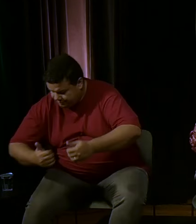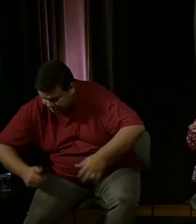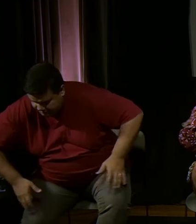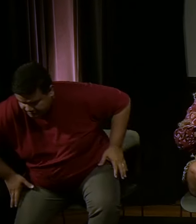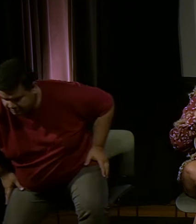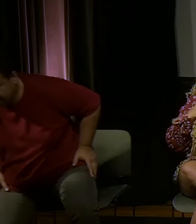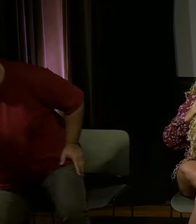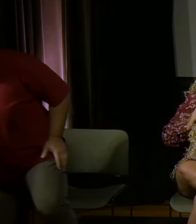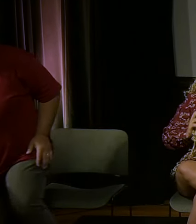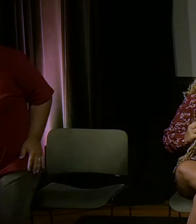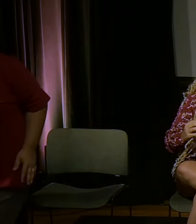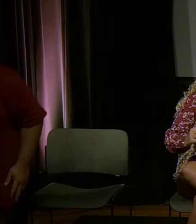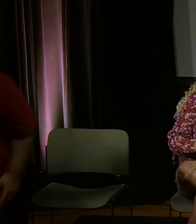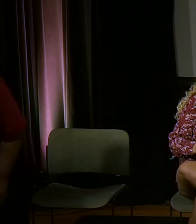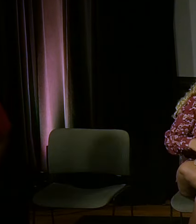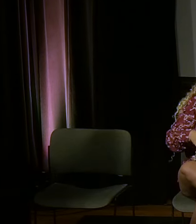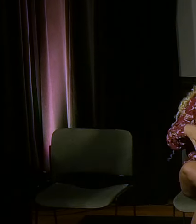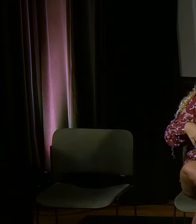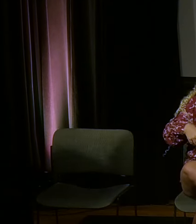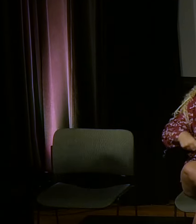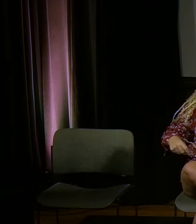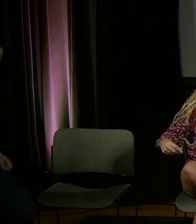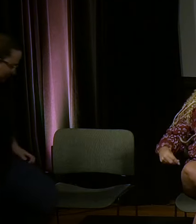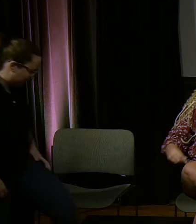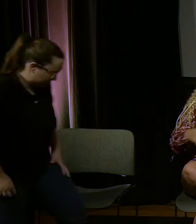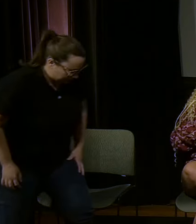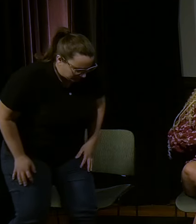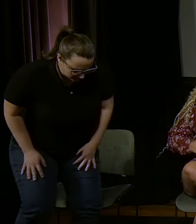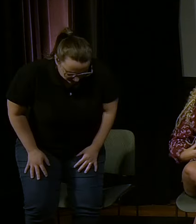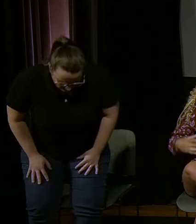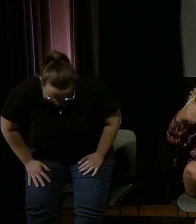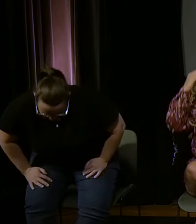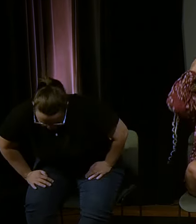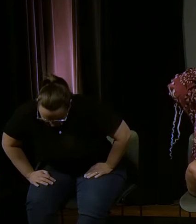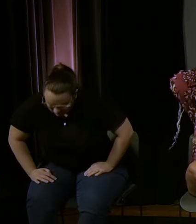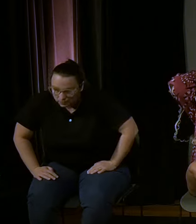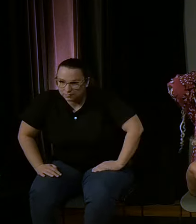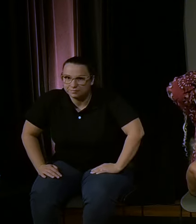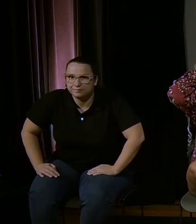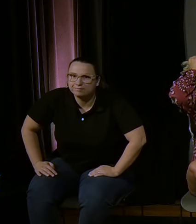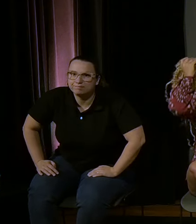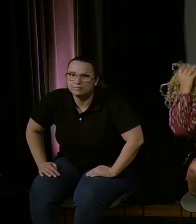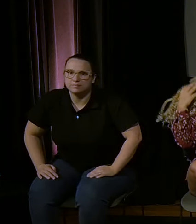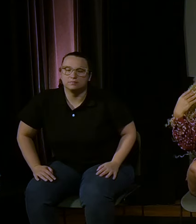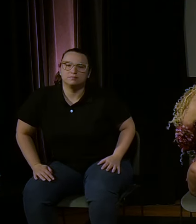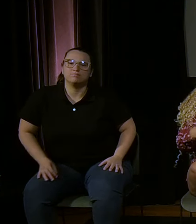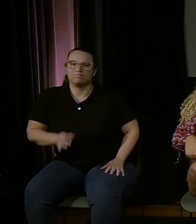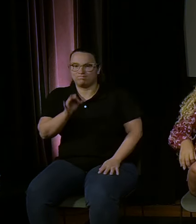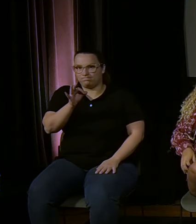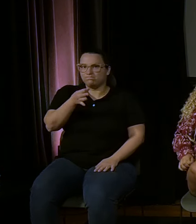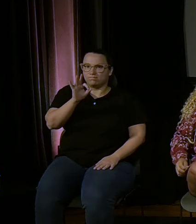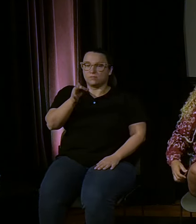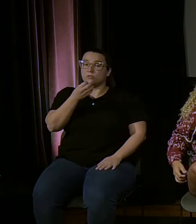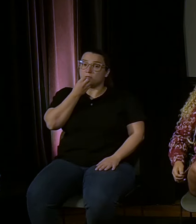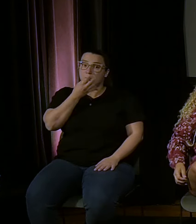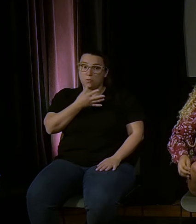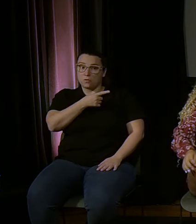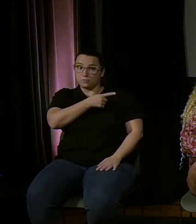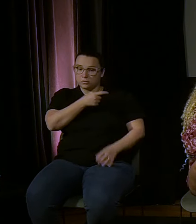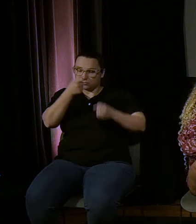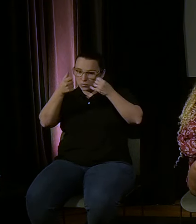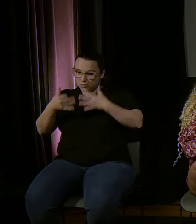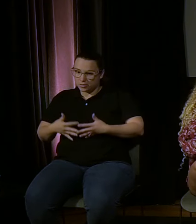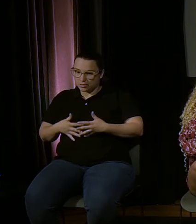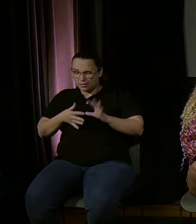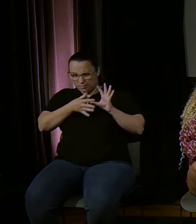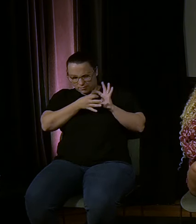Na verdade, foi ótimo te ouvir antes, porque acho que o que eu vou tentar elaborar, e é isso,